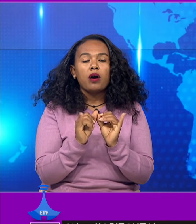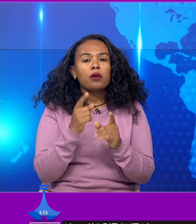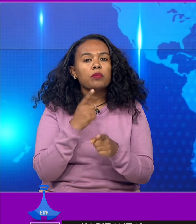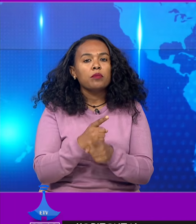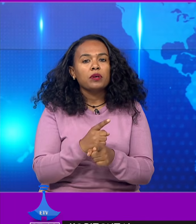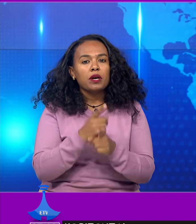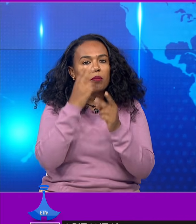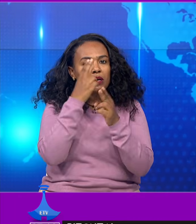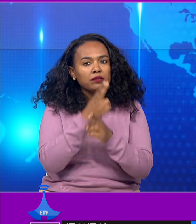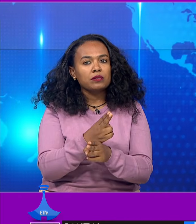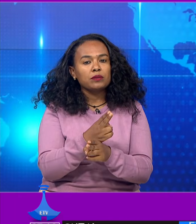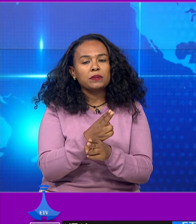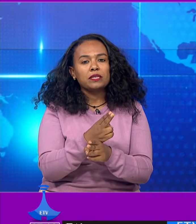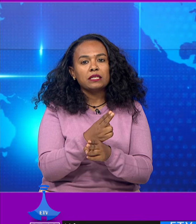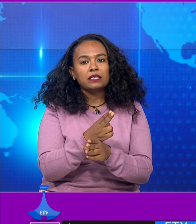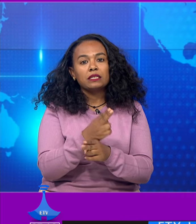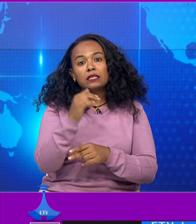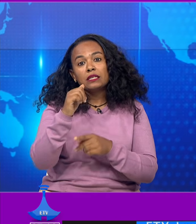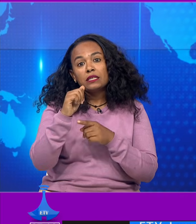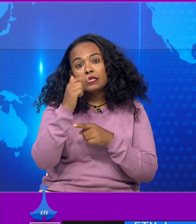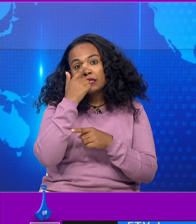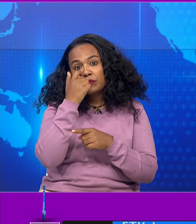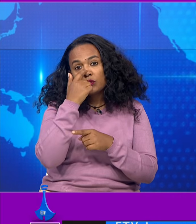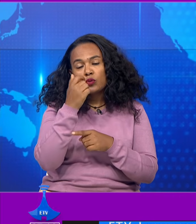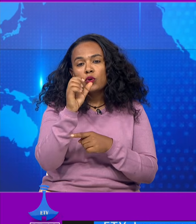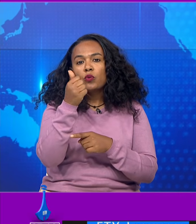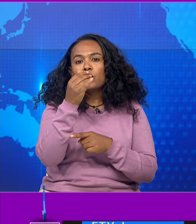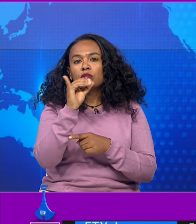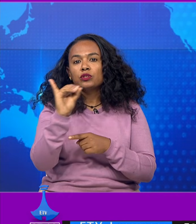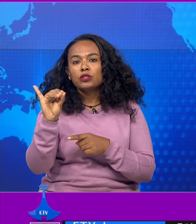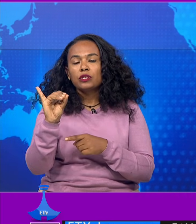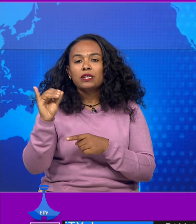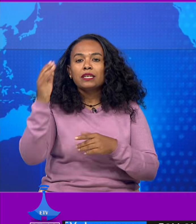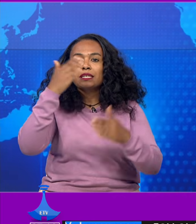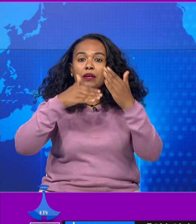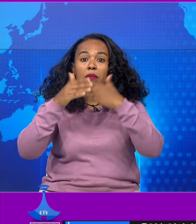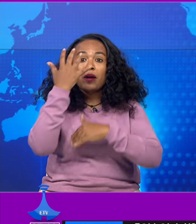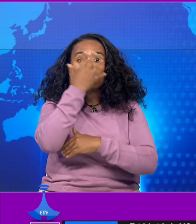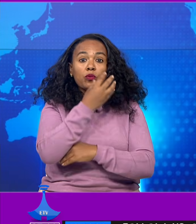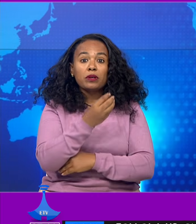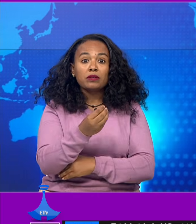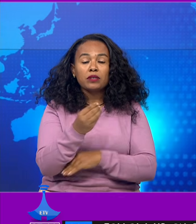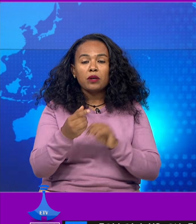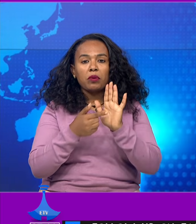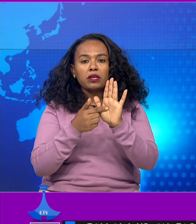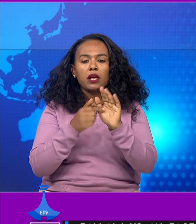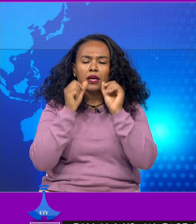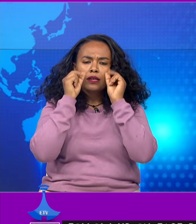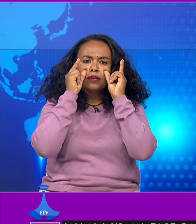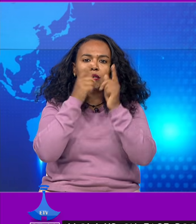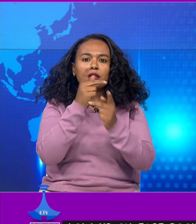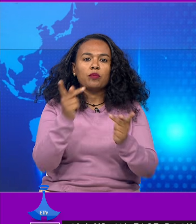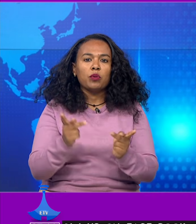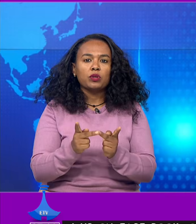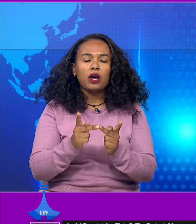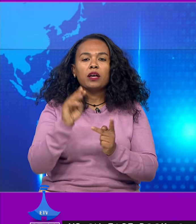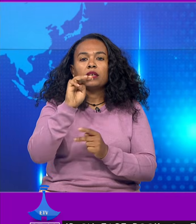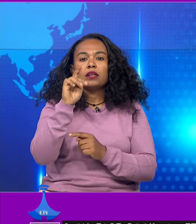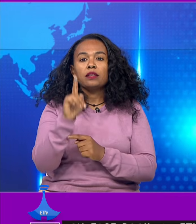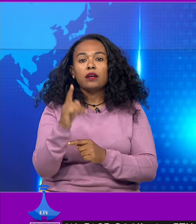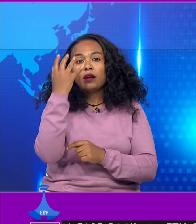በሚገባት ክብር ልክ መግለጥ ልመዱ። ወንጪ የሰማይን ውበት በሐይቅ ላይ የሚያንጸባርቅ ድንቅ ስፍራ፣ የጣናን ሐይቅ